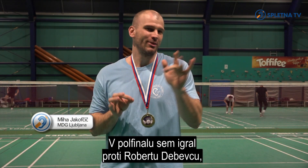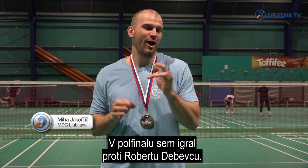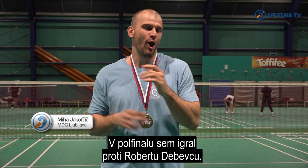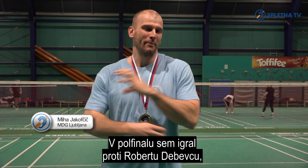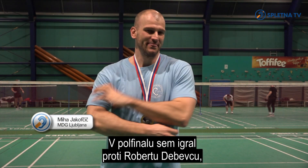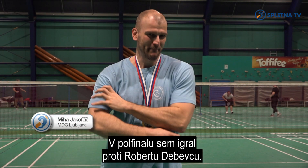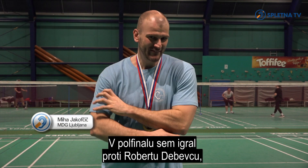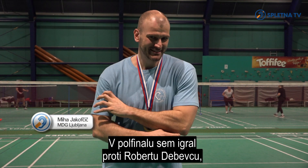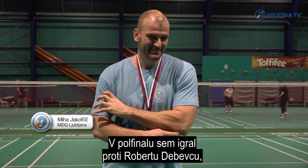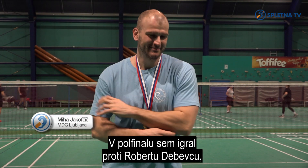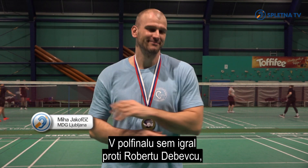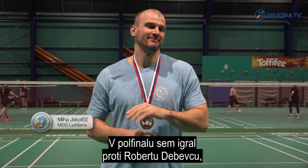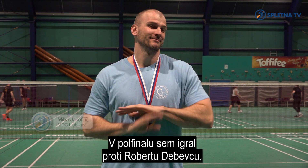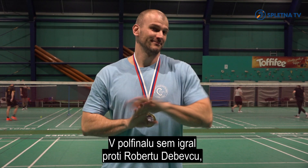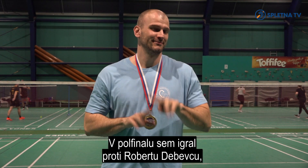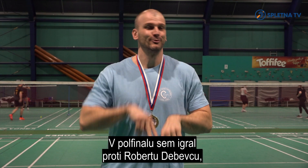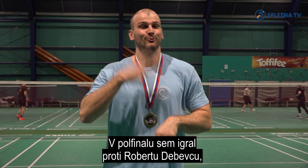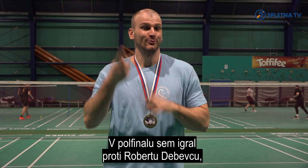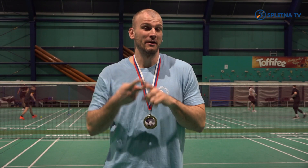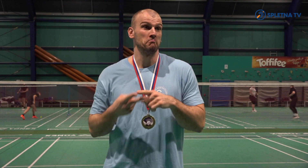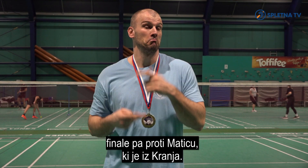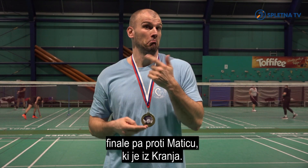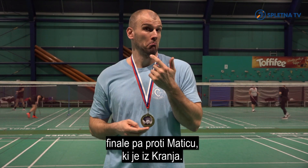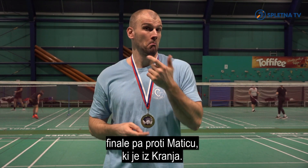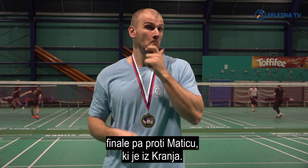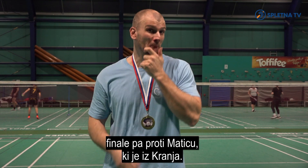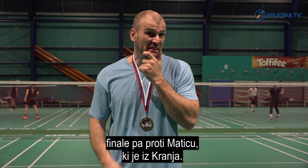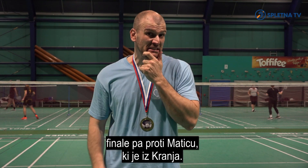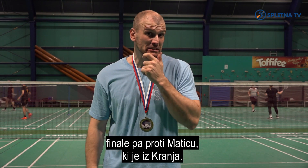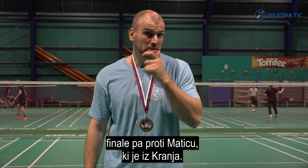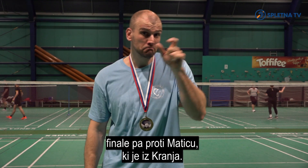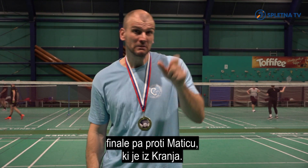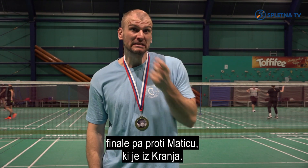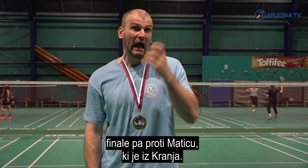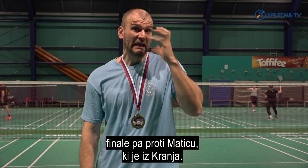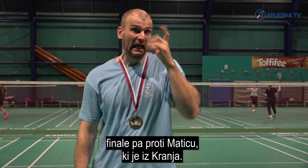V polfinalu sem igral proti Robertu Debevcu, finale pa proti Maticu. Dobro je igral.